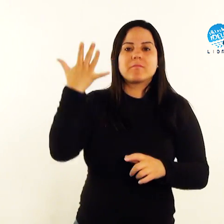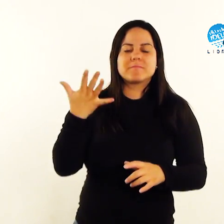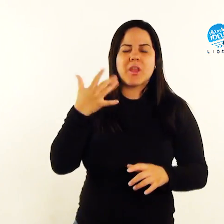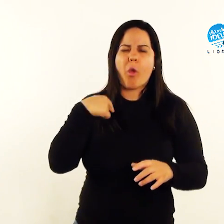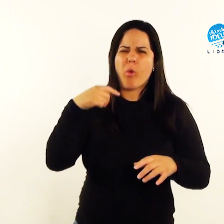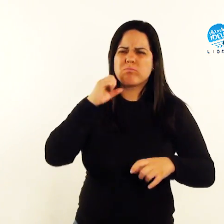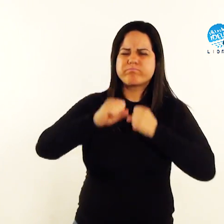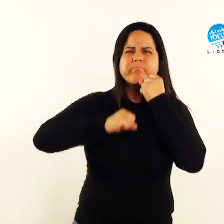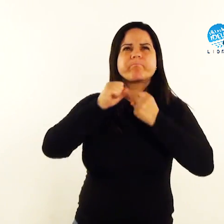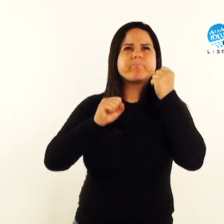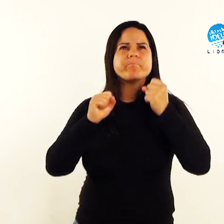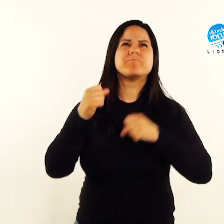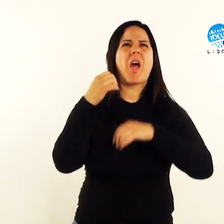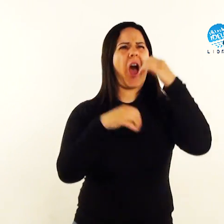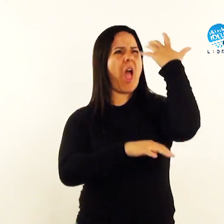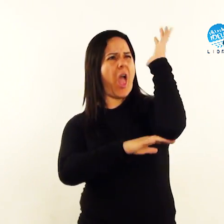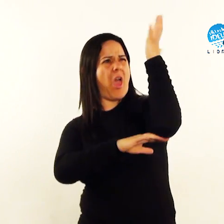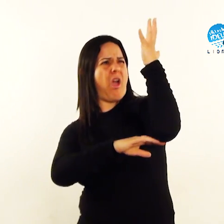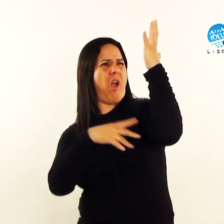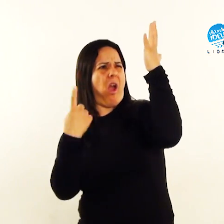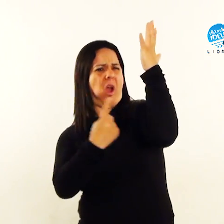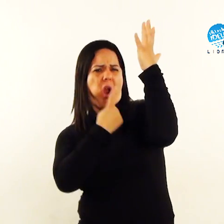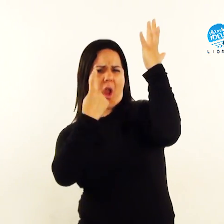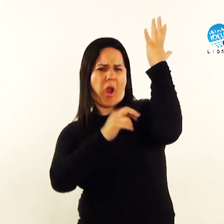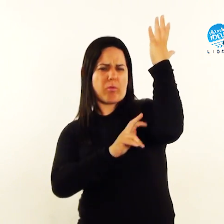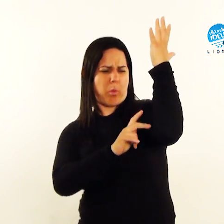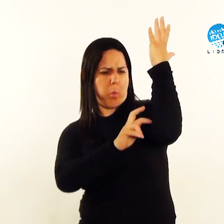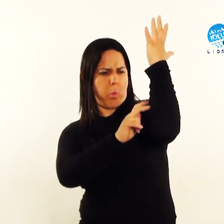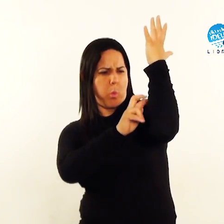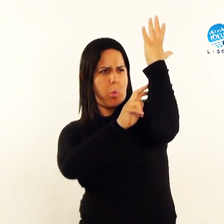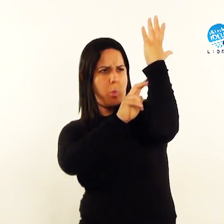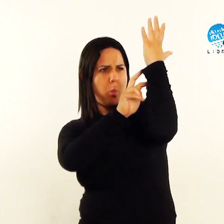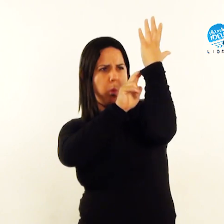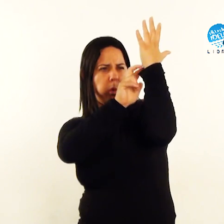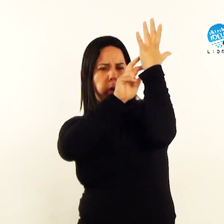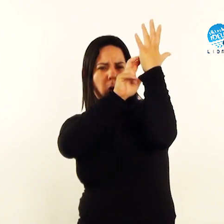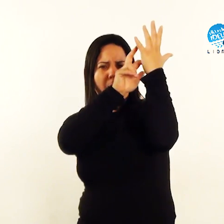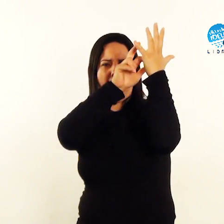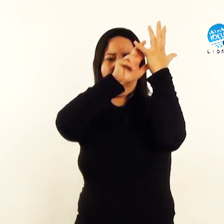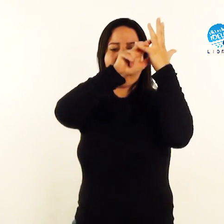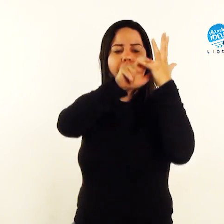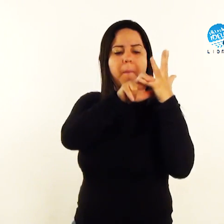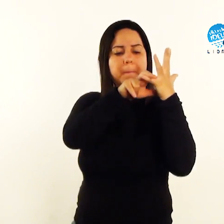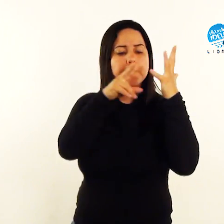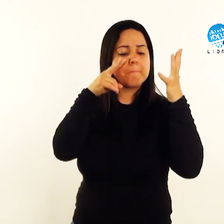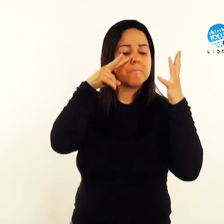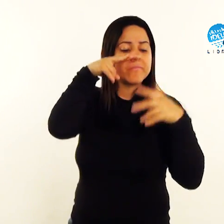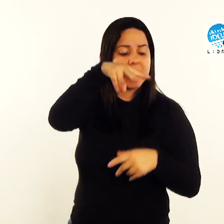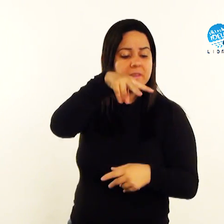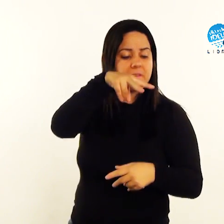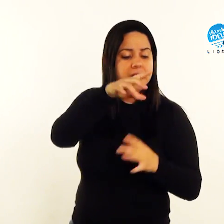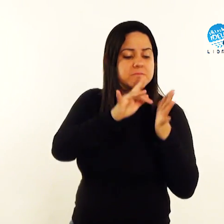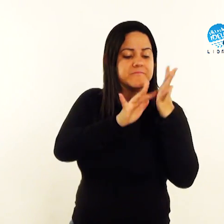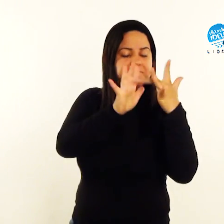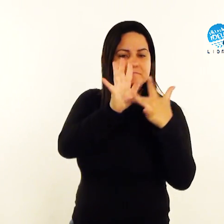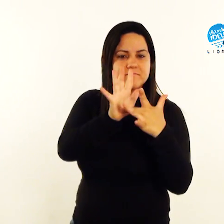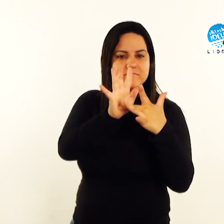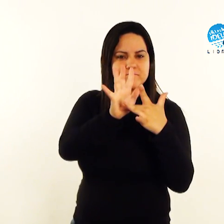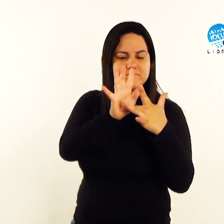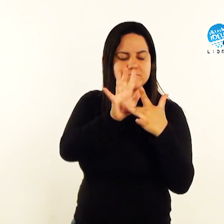da multidão e subiu numa figueira brava para ver Jesus, que devia passar por ali. E quando Jesus